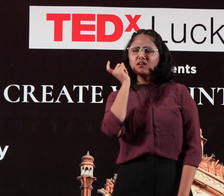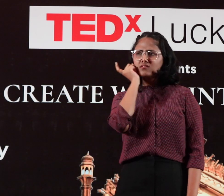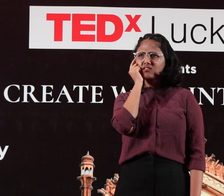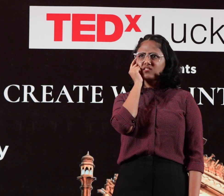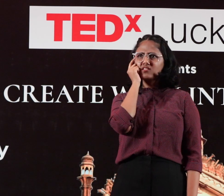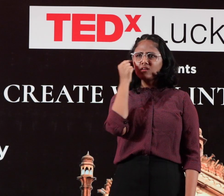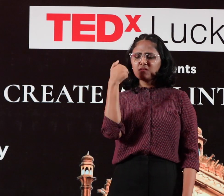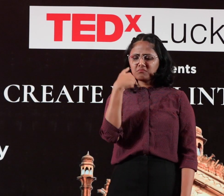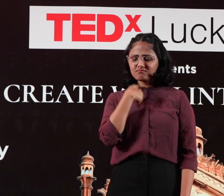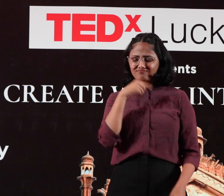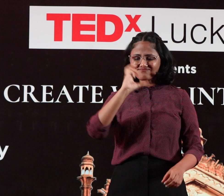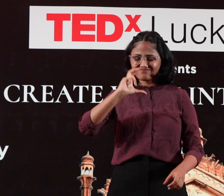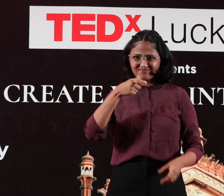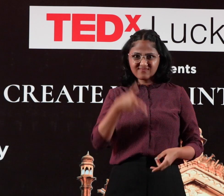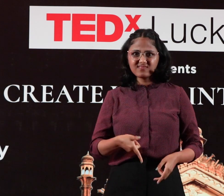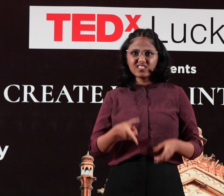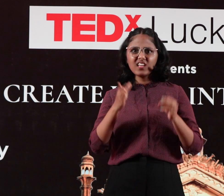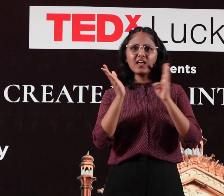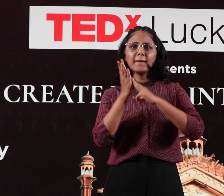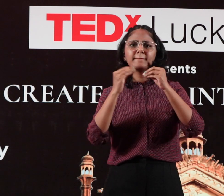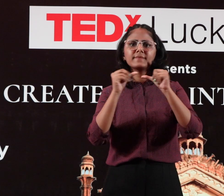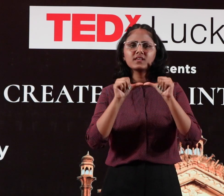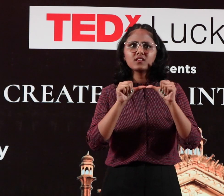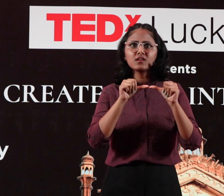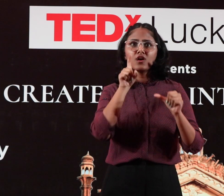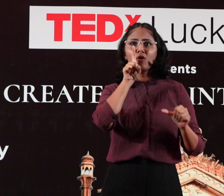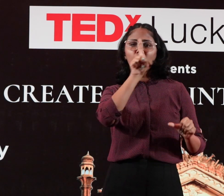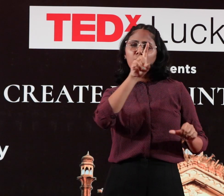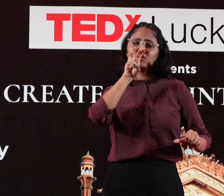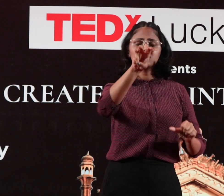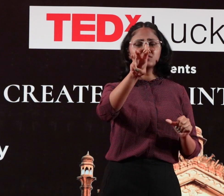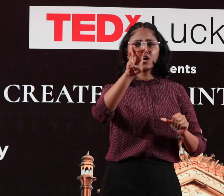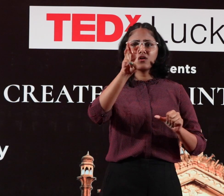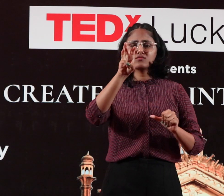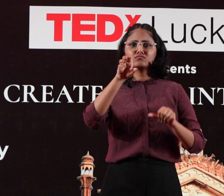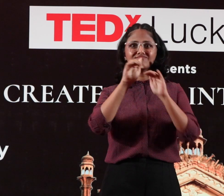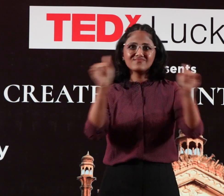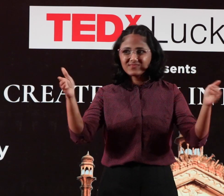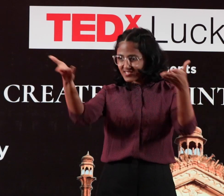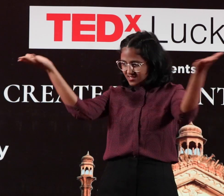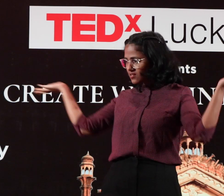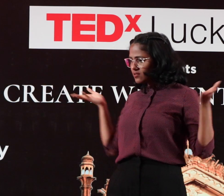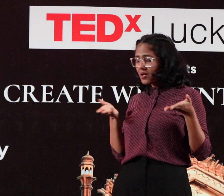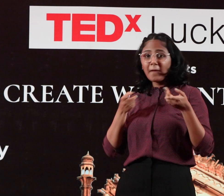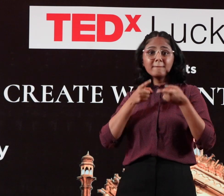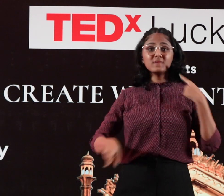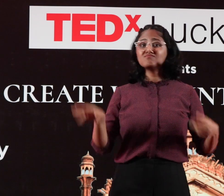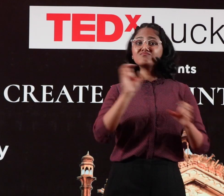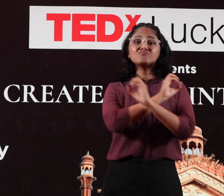मेरे कॉलेज में 1000 से ज्यादा बच्चे पढ़ रहे हैं, व्हाई नन ऑफ अ डेफ चाइल्ड इज स्टडीइंग विद मी? मेरे एमबीए कोर्स में क्यों नहीं है? उस